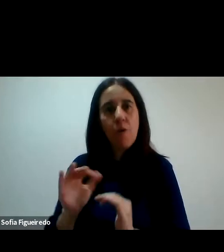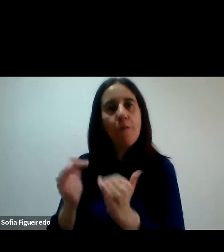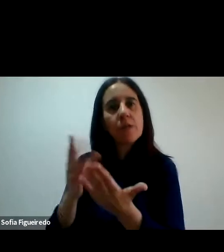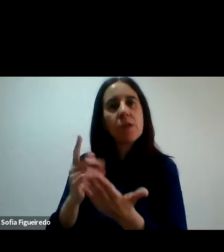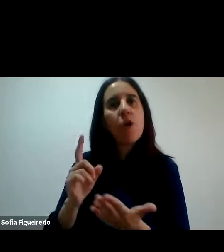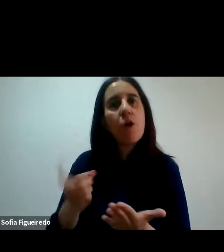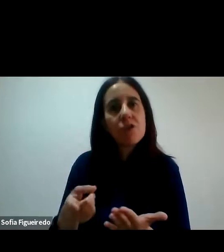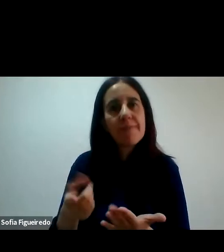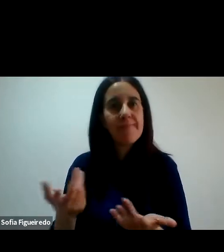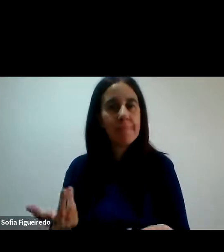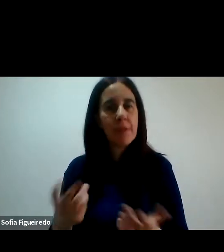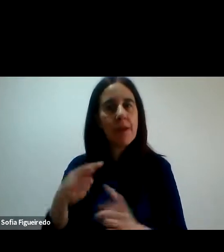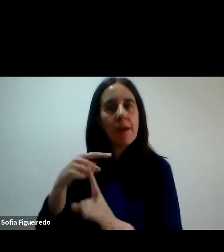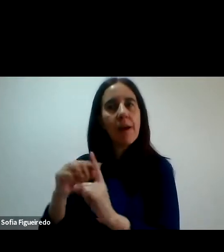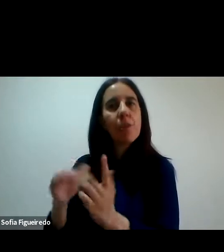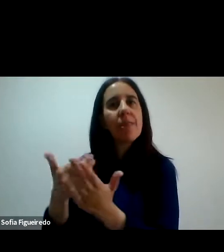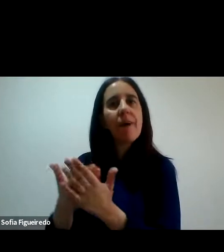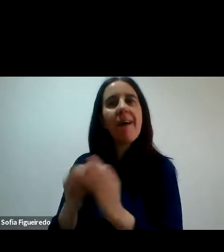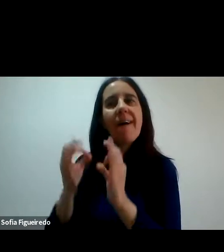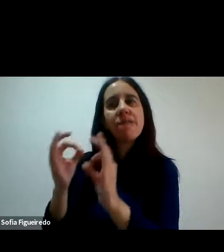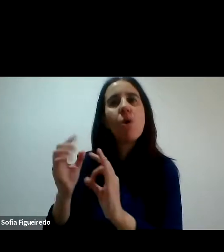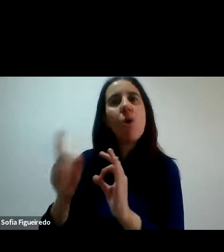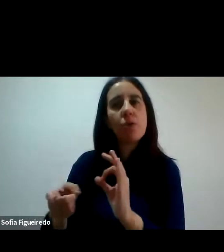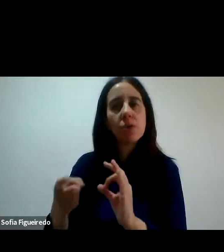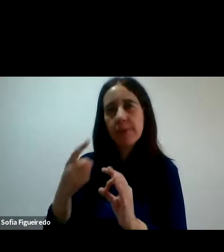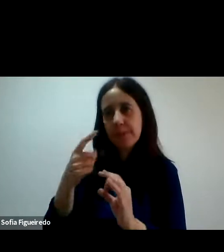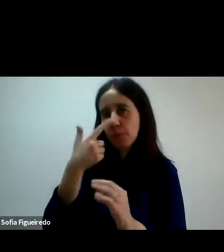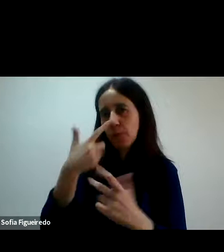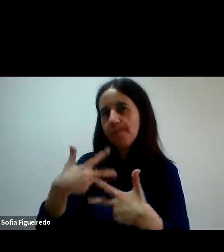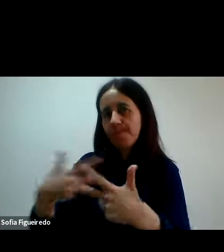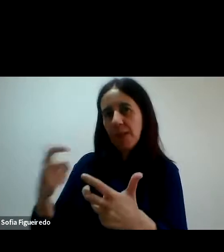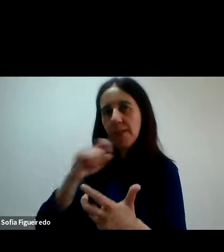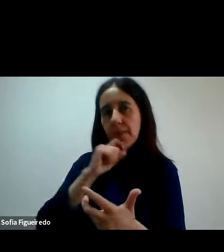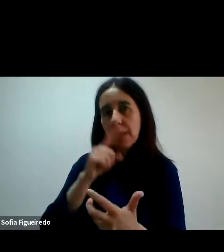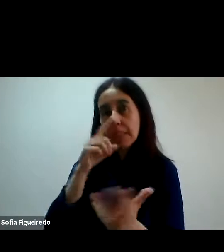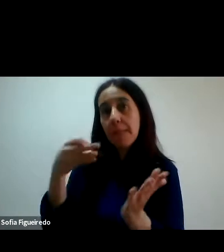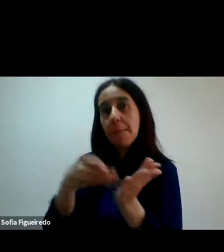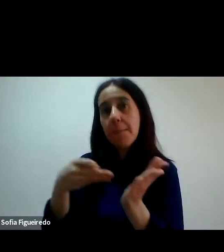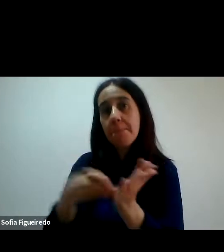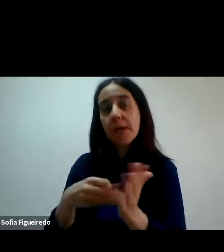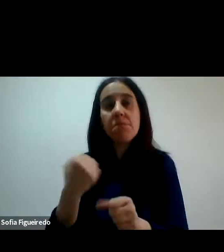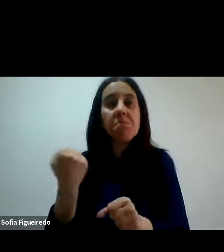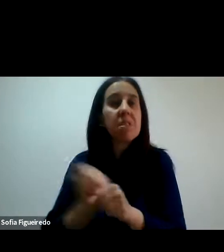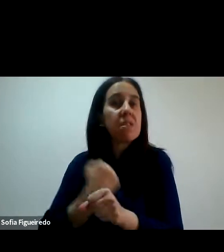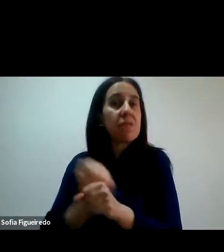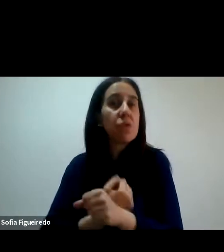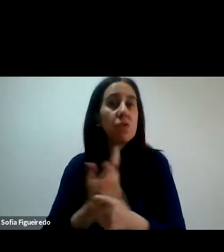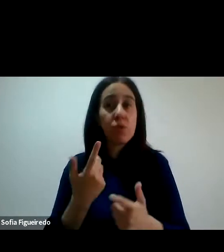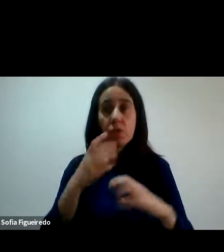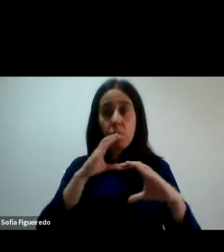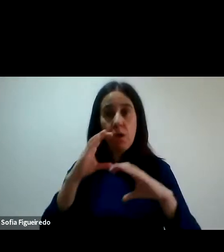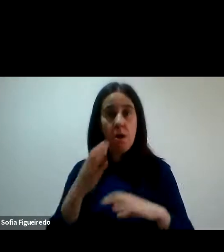quais é que são os ganhos e benefícios tangíveis que aquelas pessoas vão ter por utilizar determinados serviços, por comunicarmos por elas,